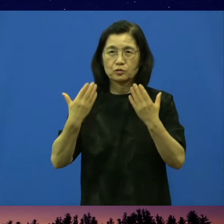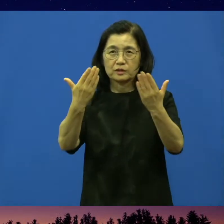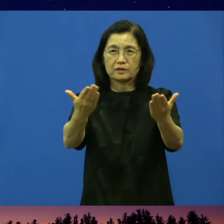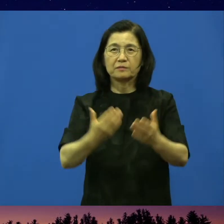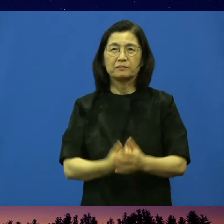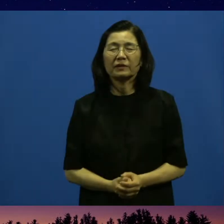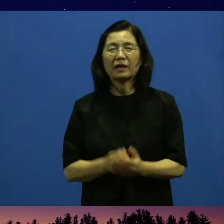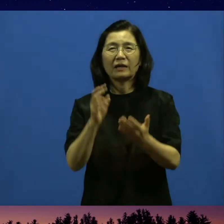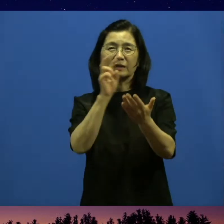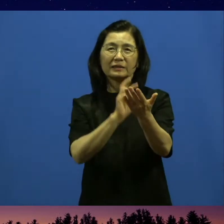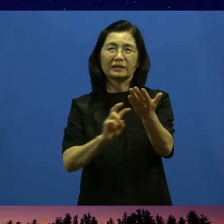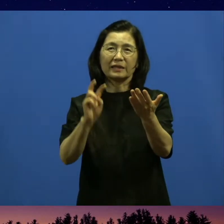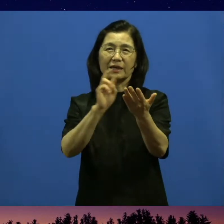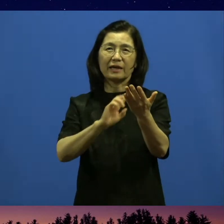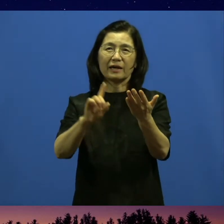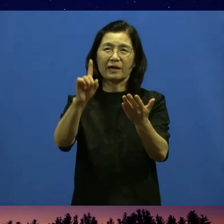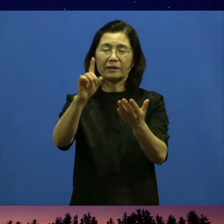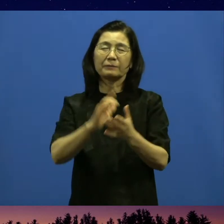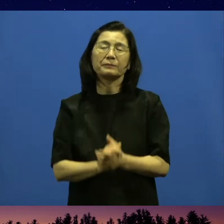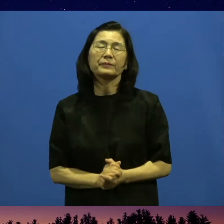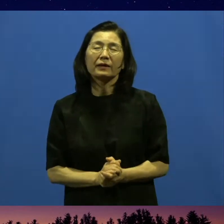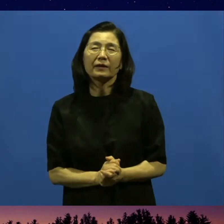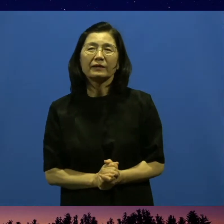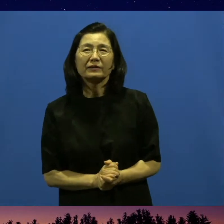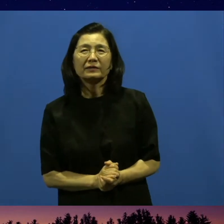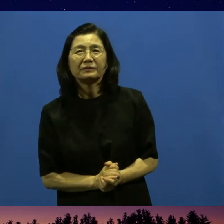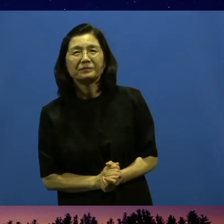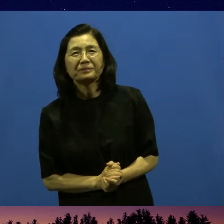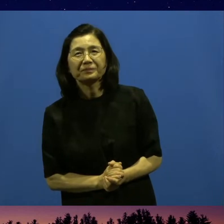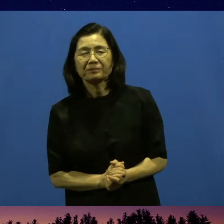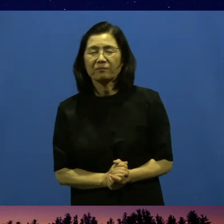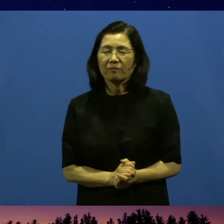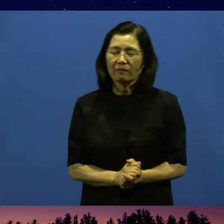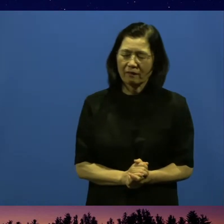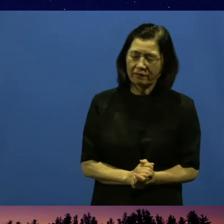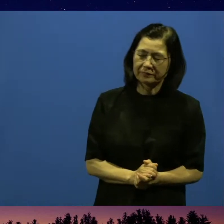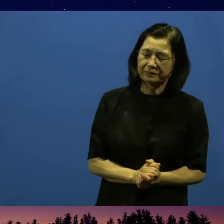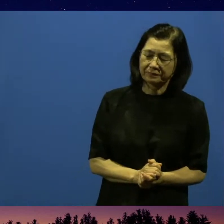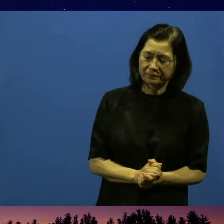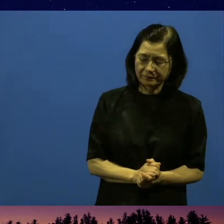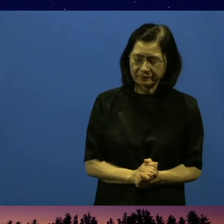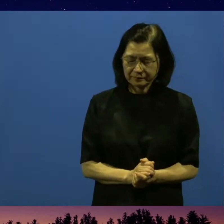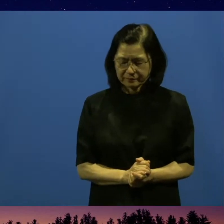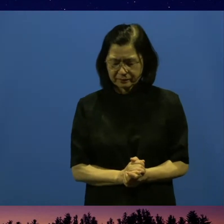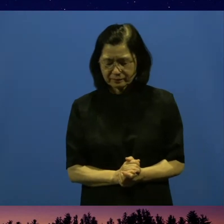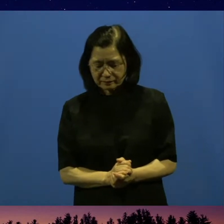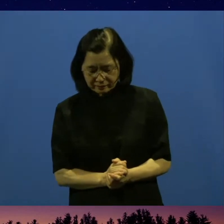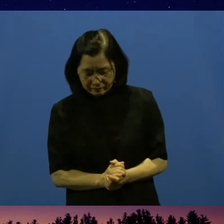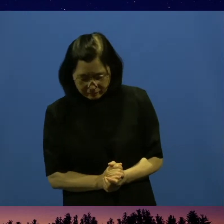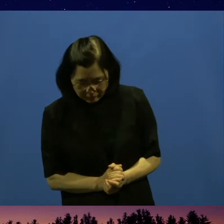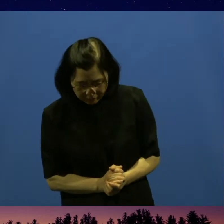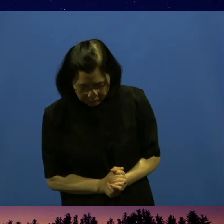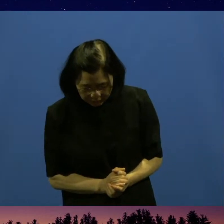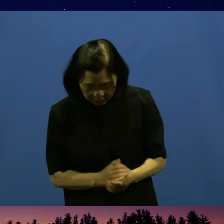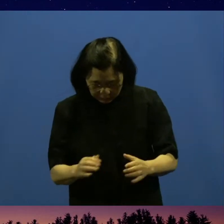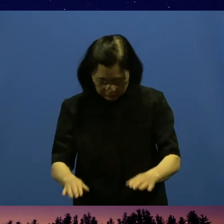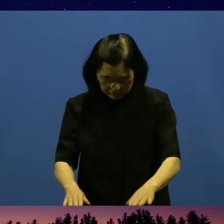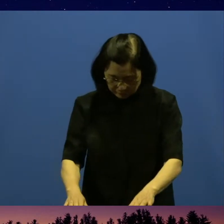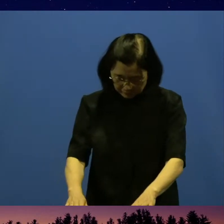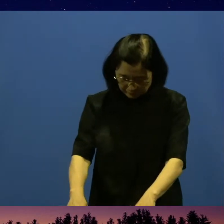우리 찬양하겠습니다. 찬양하고 기도하고 나가겠습니다. 비바람이 앞길을 막아도 우리 힘있는 찬양이죠.